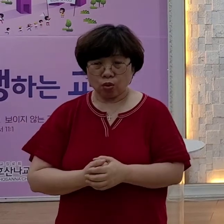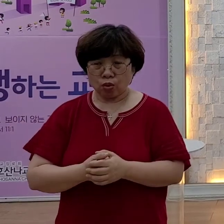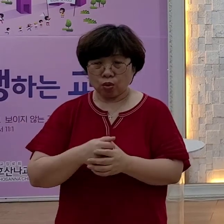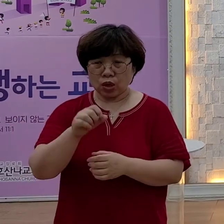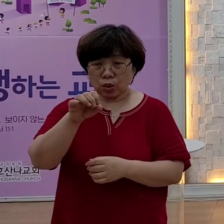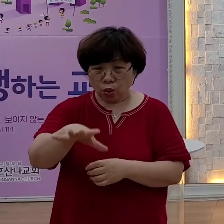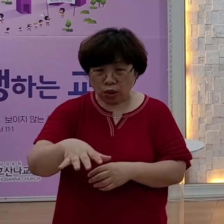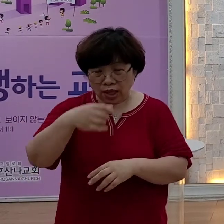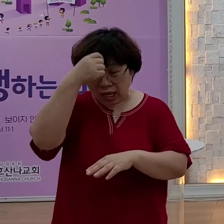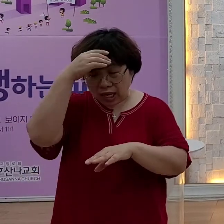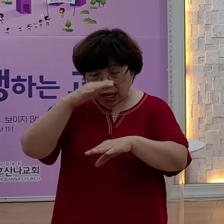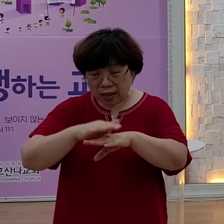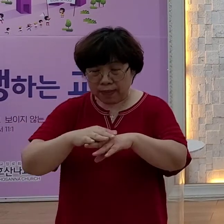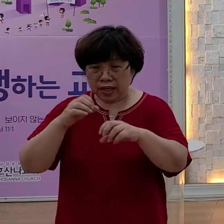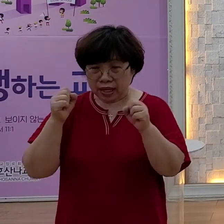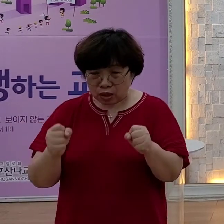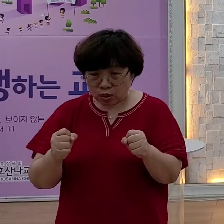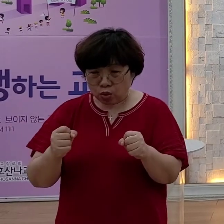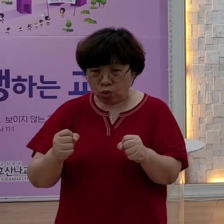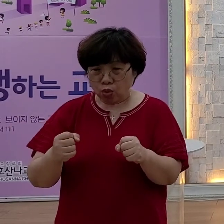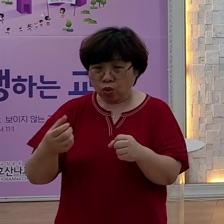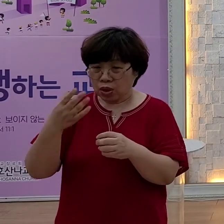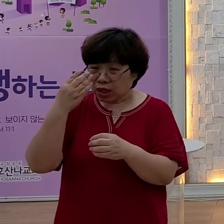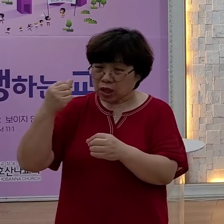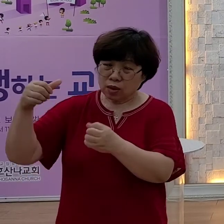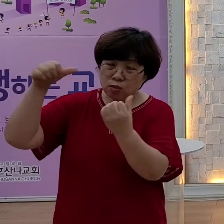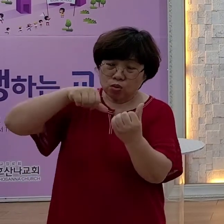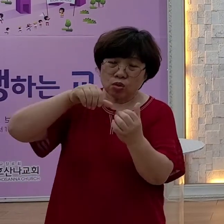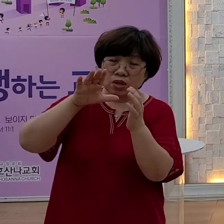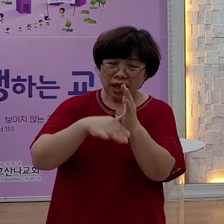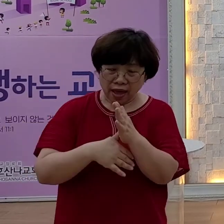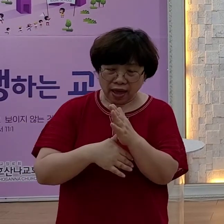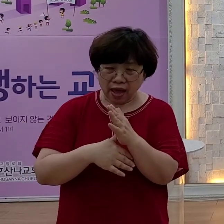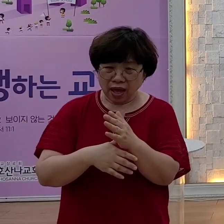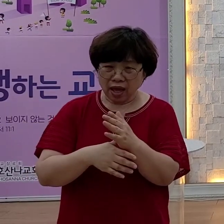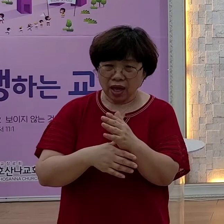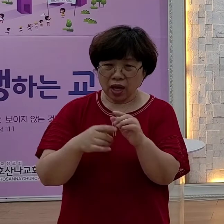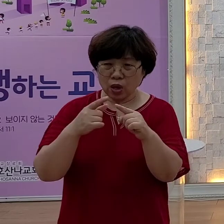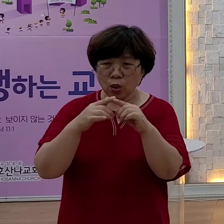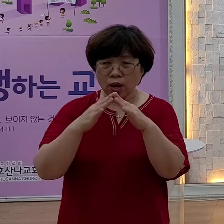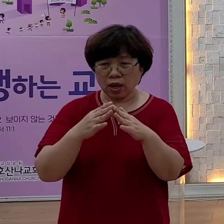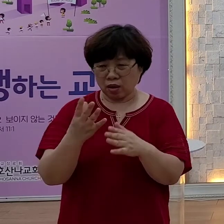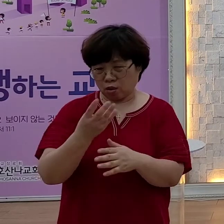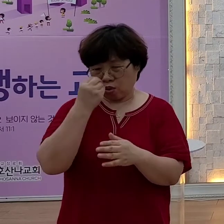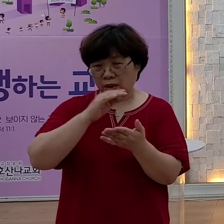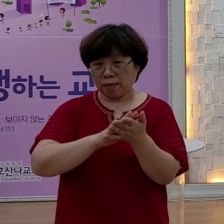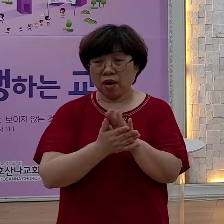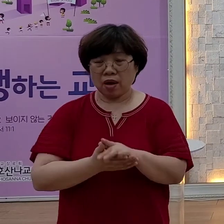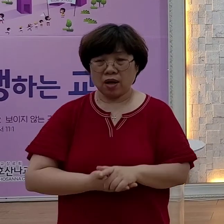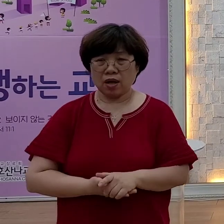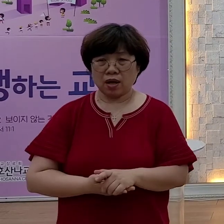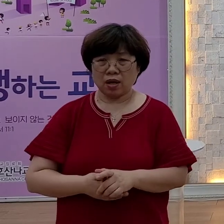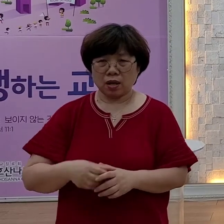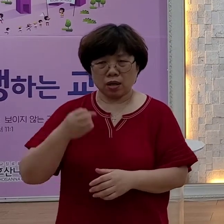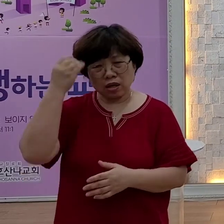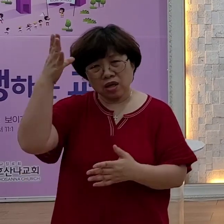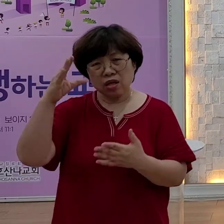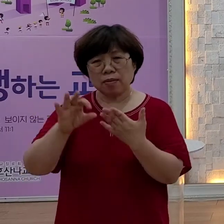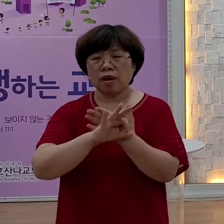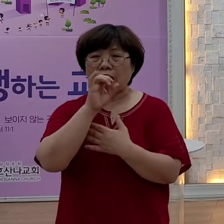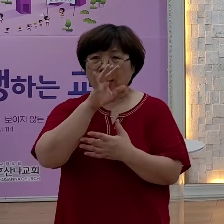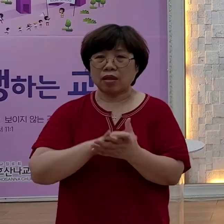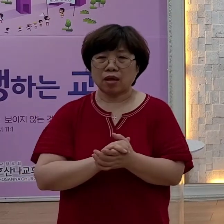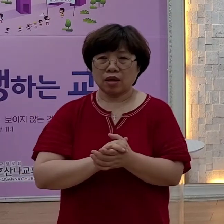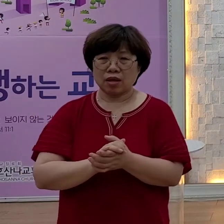하나님이 기름 부으실 때에 이곳이 거룩해지기 때문이에요. 믿습니까? 이거예요. 우리가 이 원리를 잊어서는 안 됩니다. 뭐 개척교회 가면